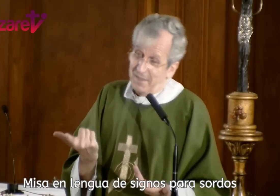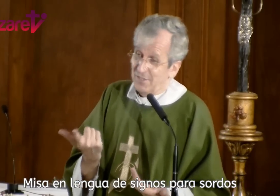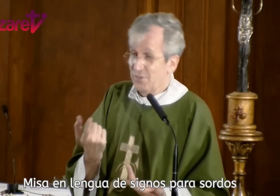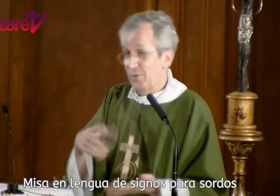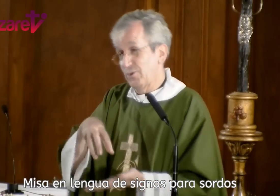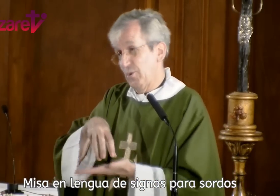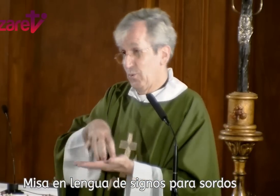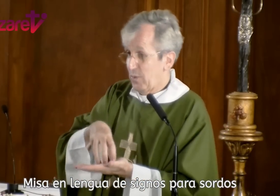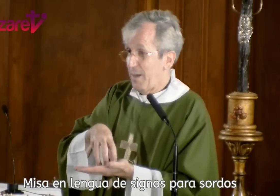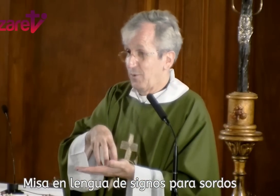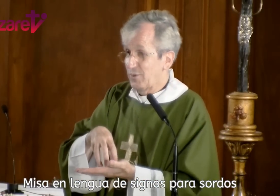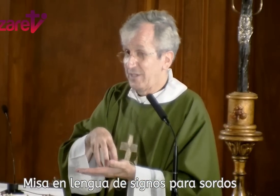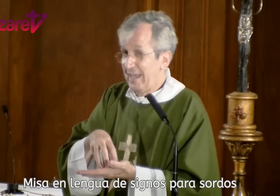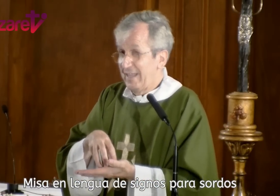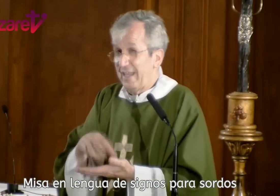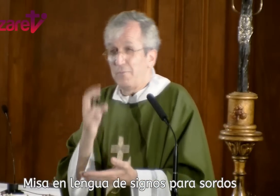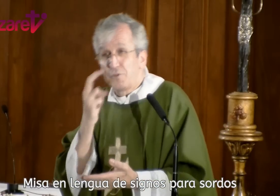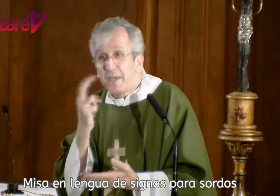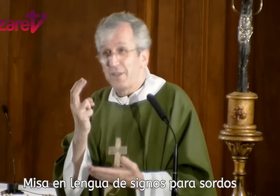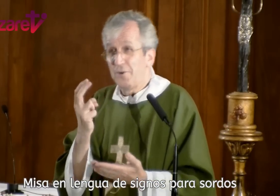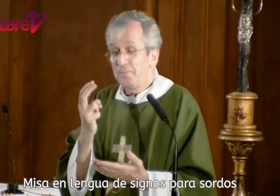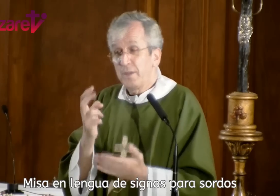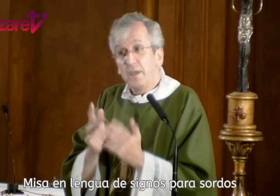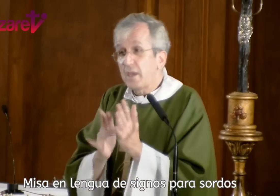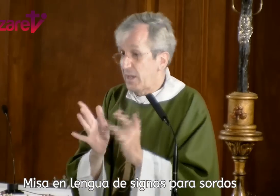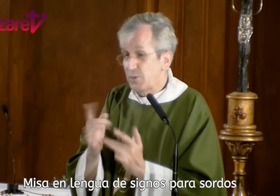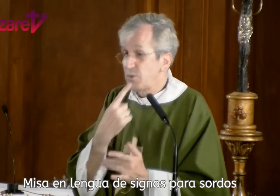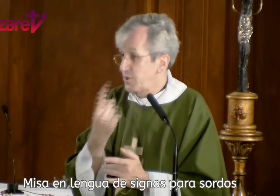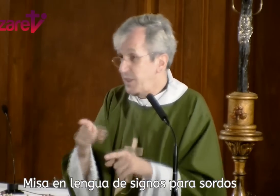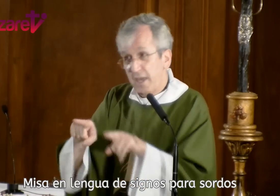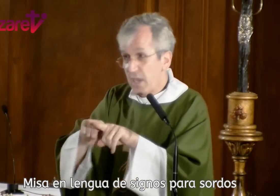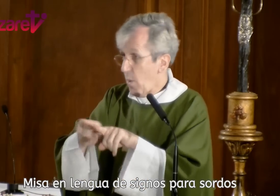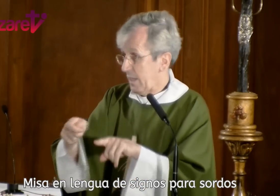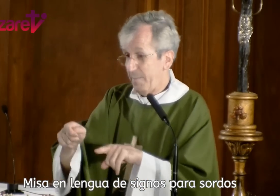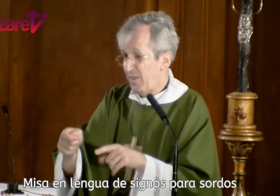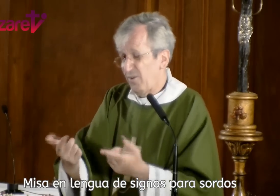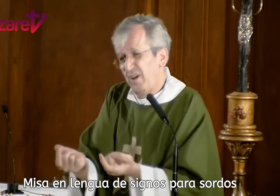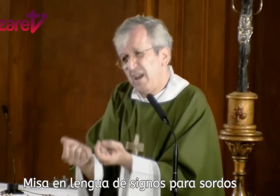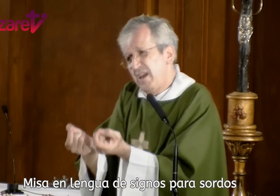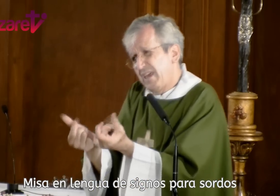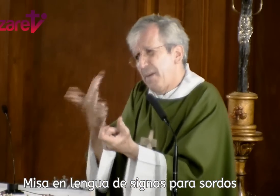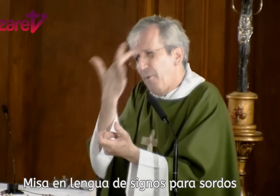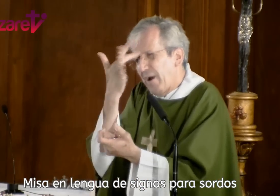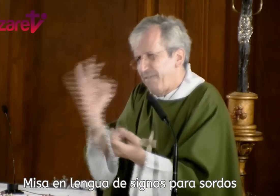veces nosotros dudamos, tenemos miedo, y que Jesús nos dice, igual que a Pedro, qué poca